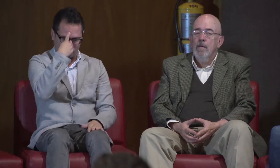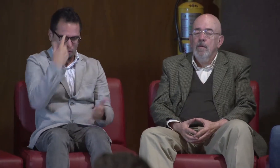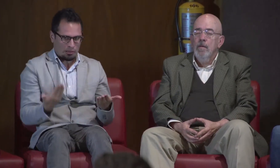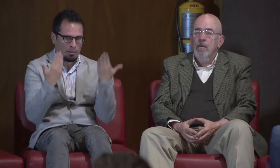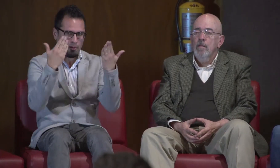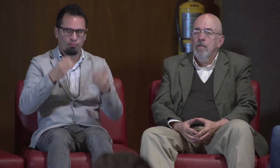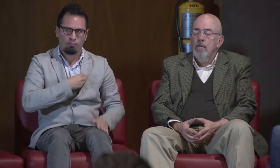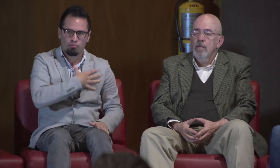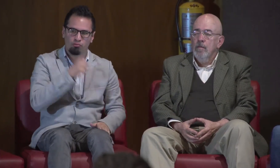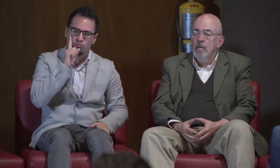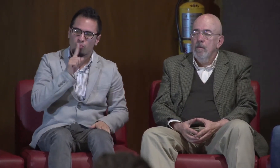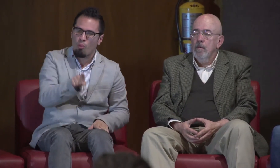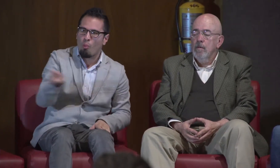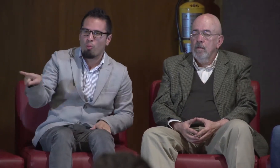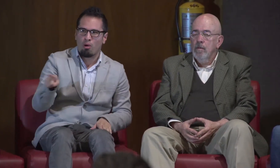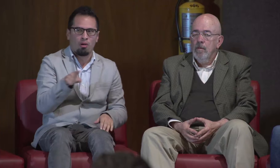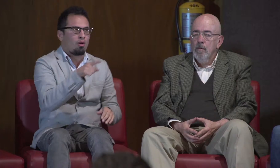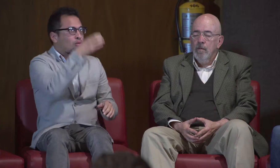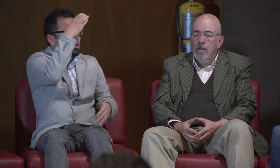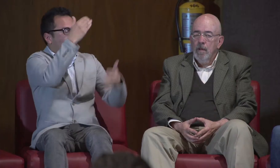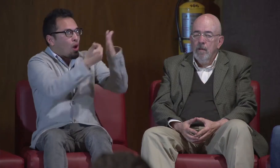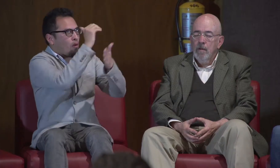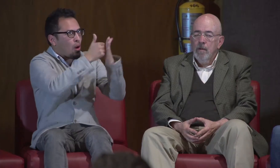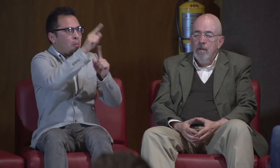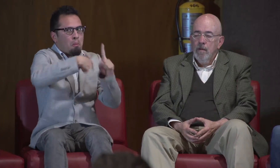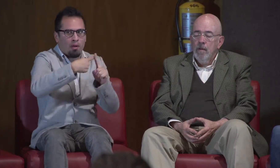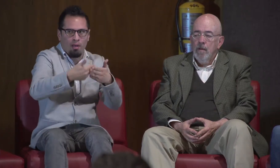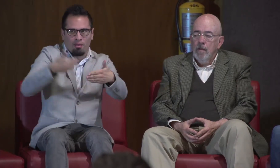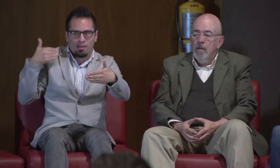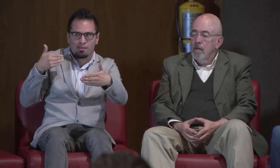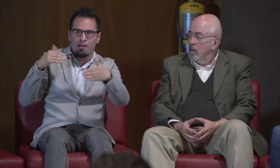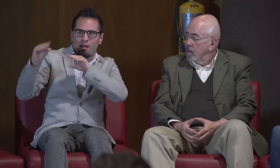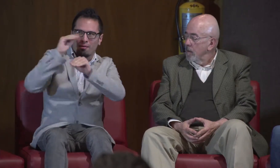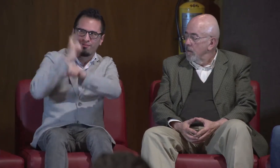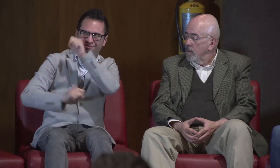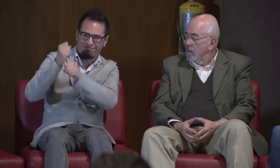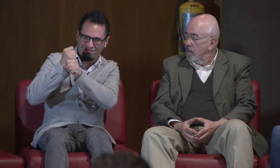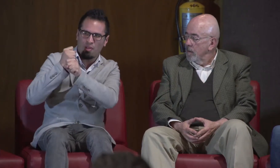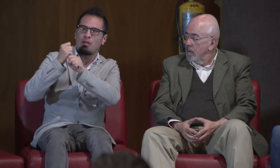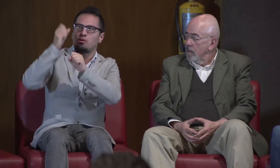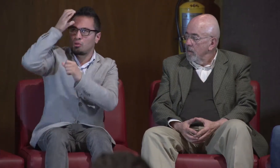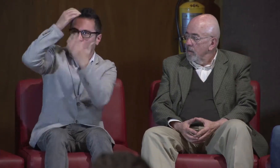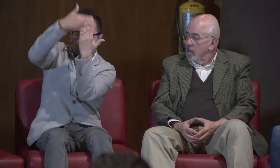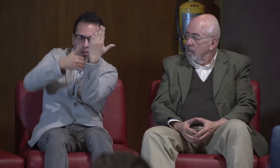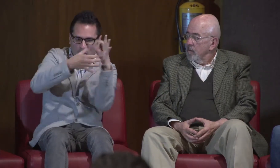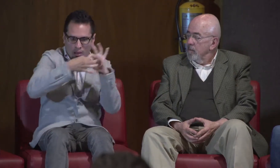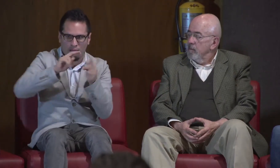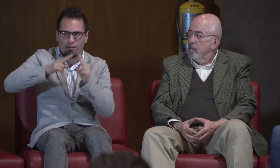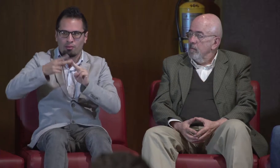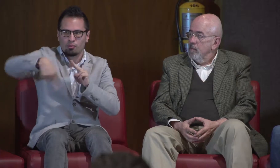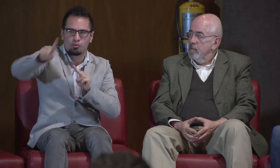nosotros decimos, ¿por qué escoger esas? Realmente era una oportunidad valiosa para que muchas personas que estaban participando de estas mesas de